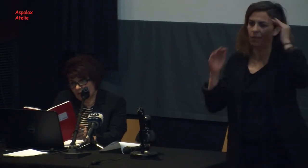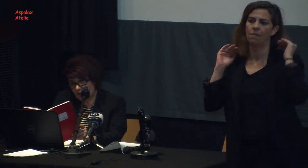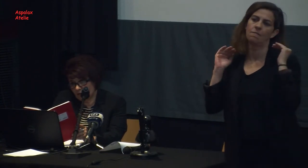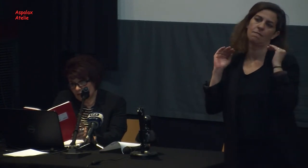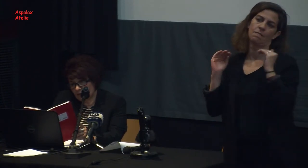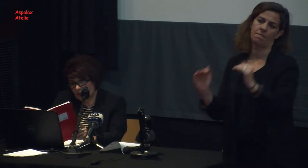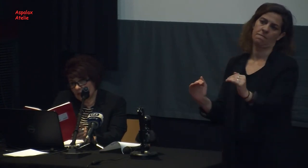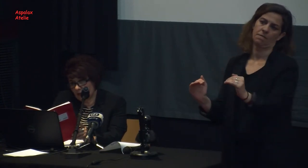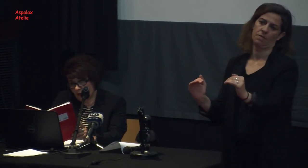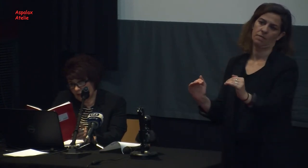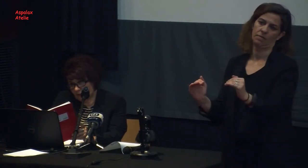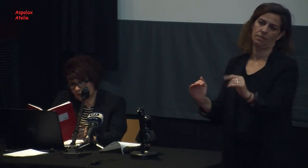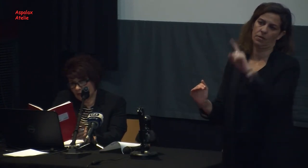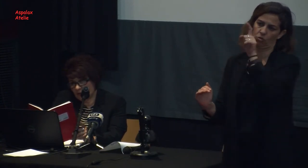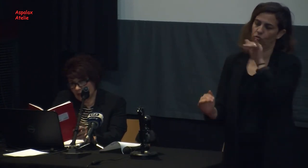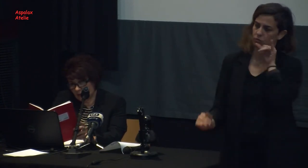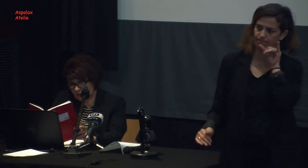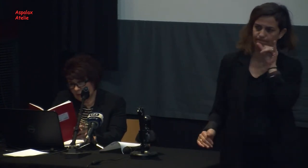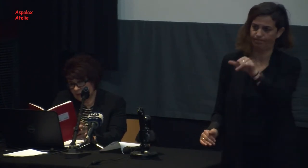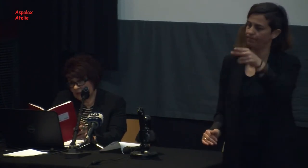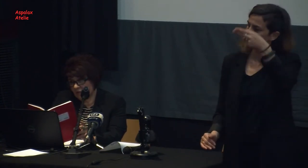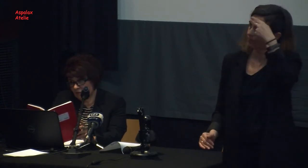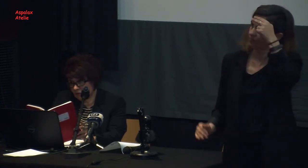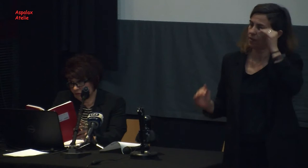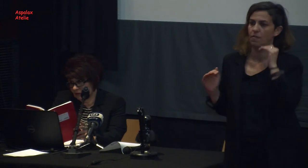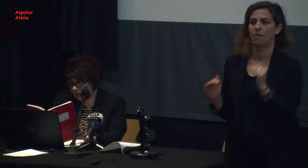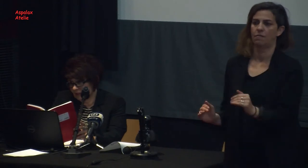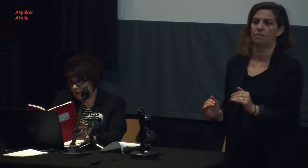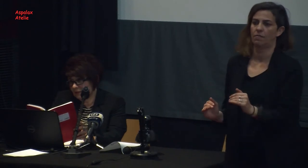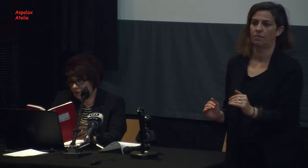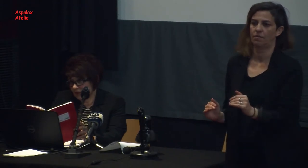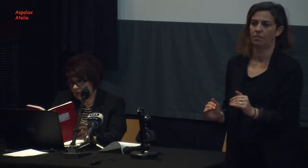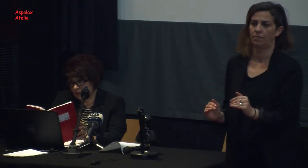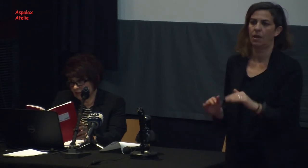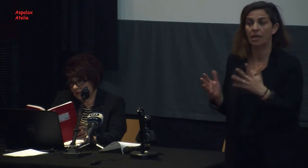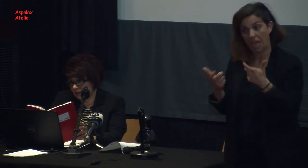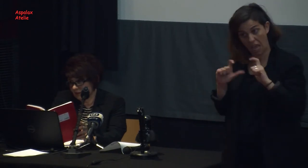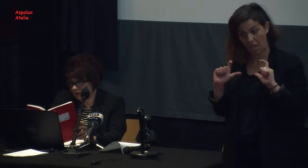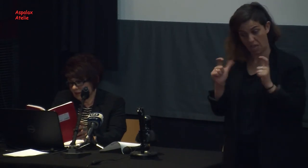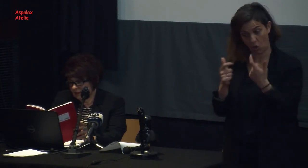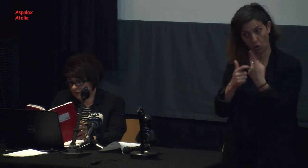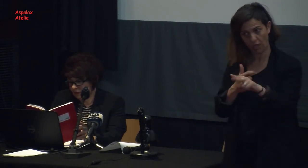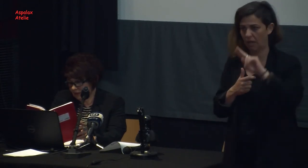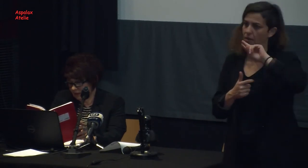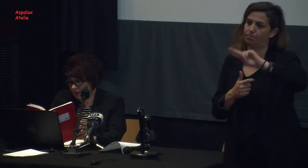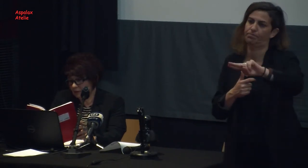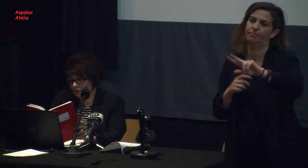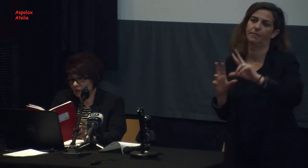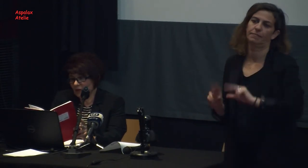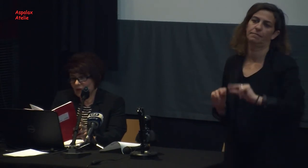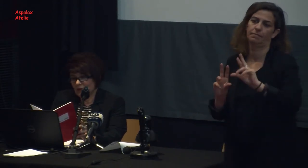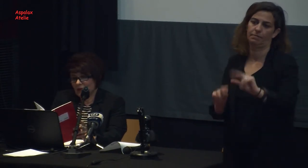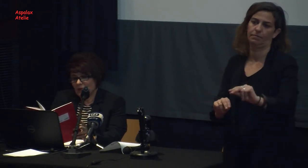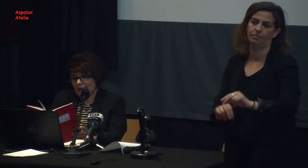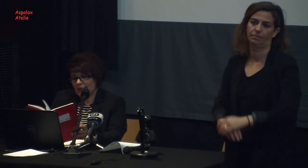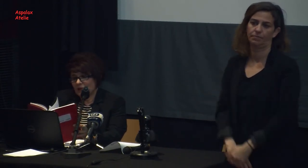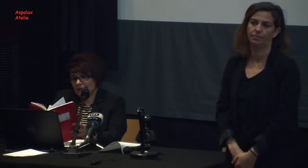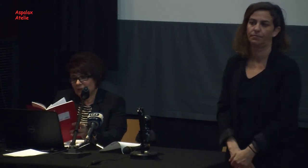τον αφορούν για όλη του τη ζωή, καθώς επίσης αφορούν και τις οικογένειες, την οικογένειά του.